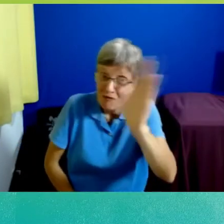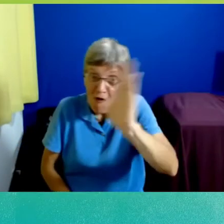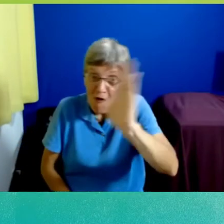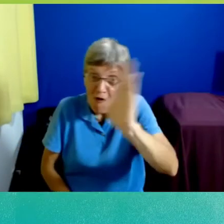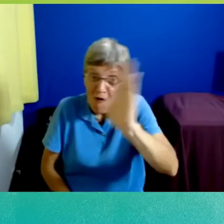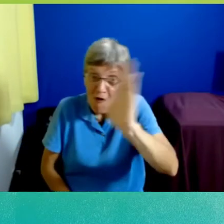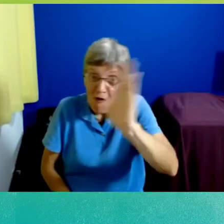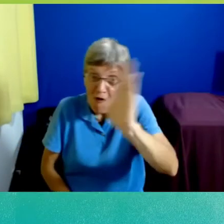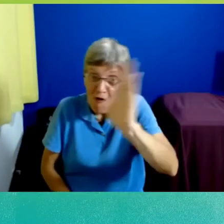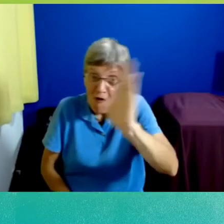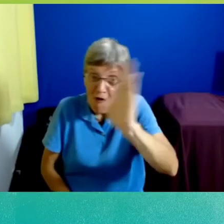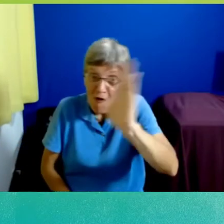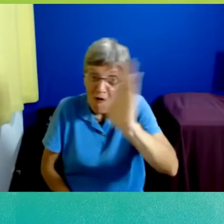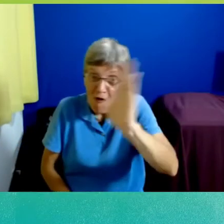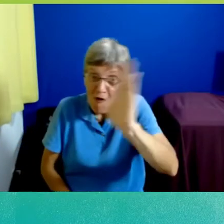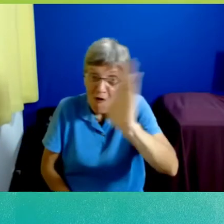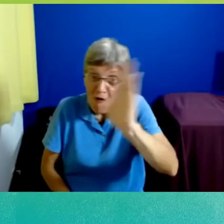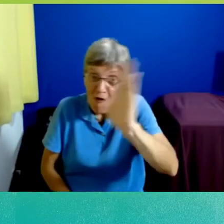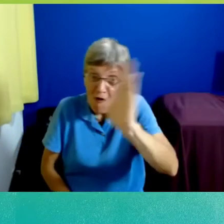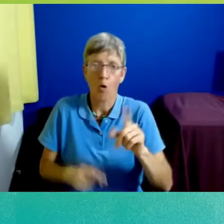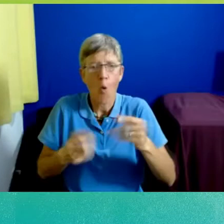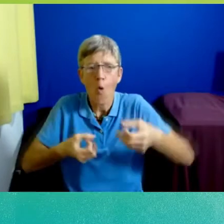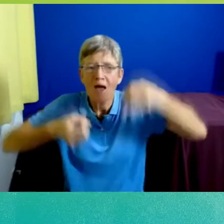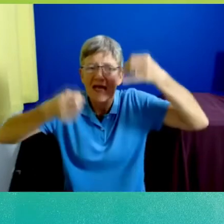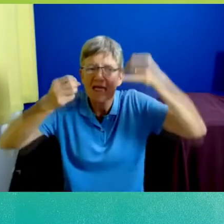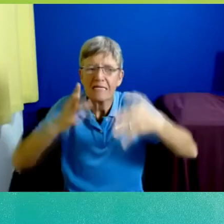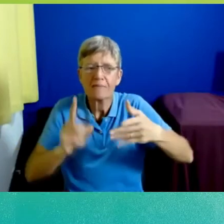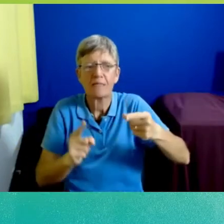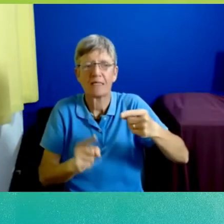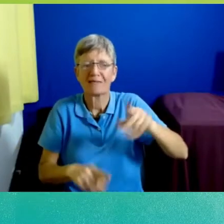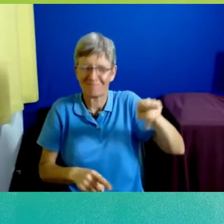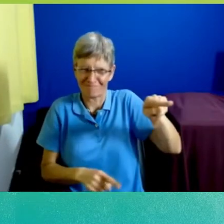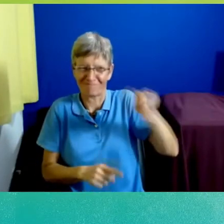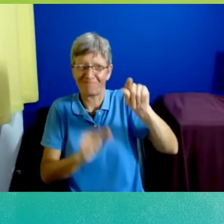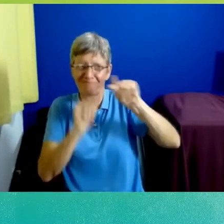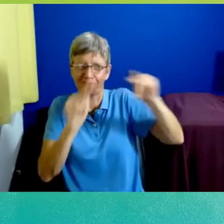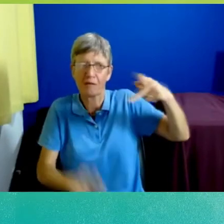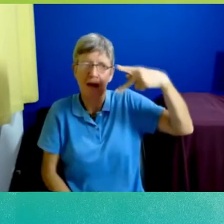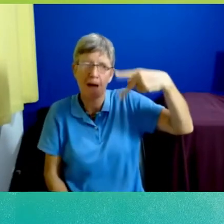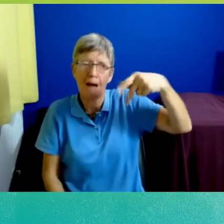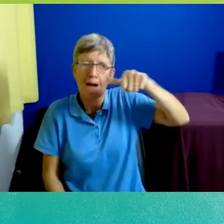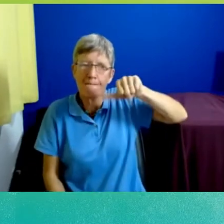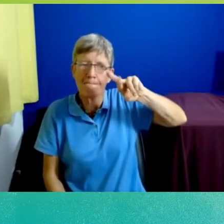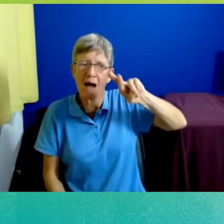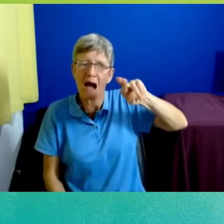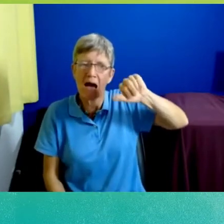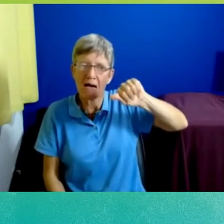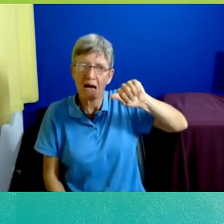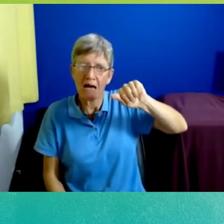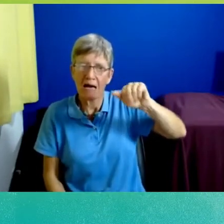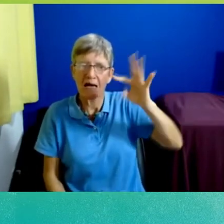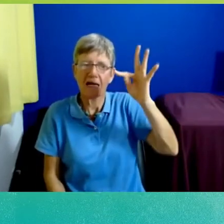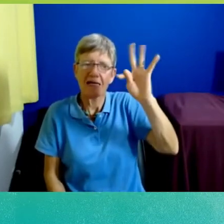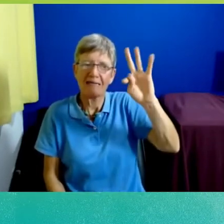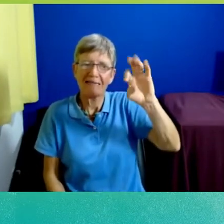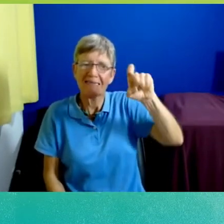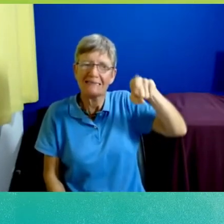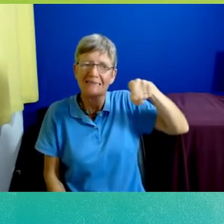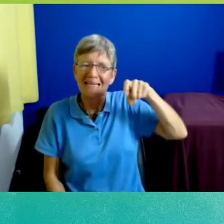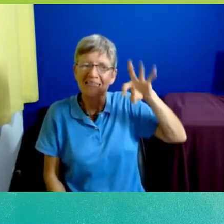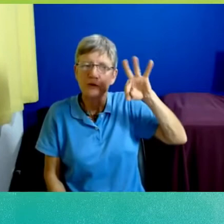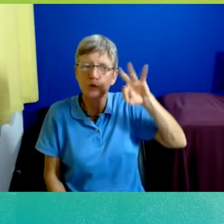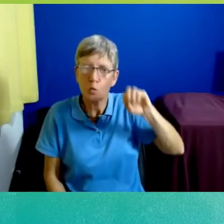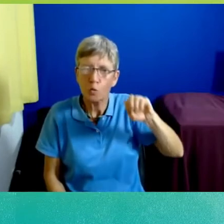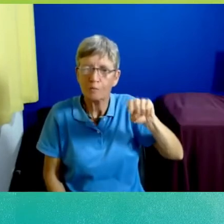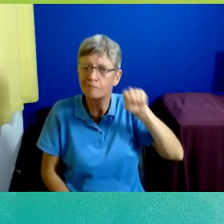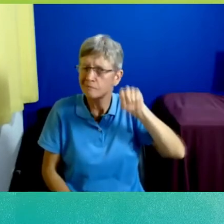explicando detalhadamente, ele olha, ele conta, ele fala, ele faz todo o